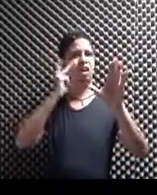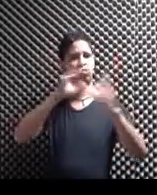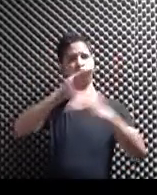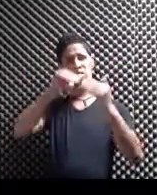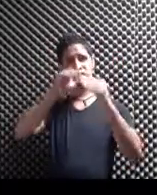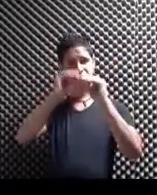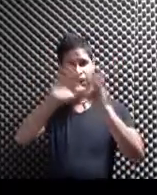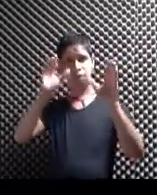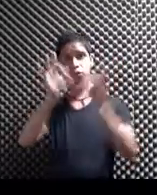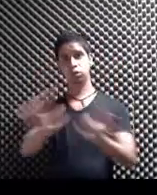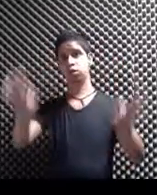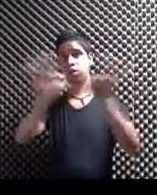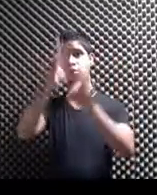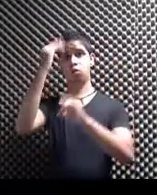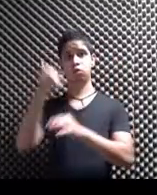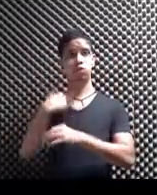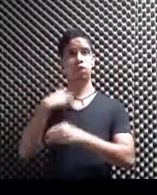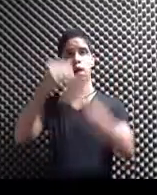claro ¿No?